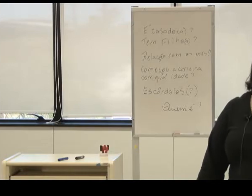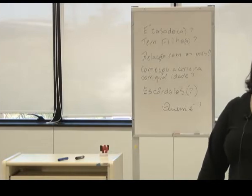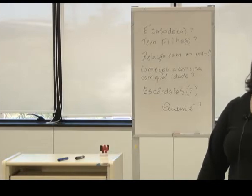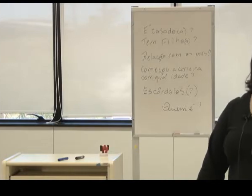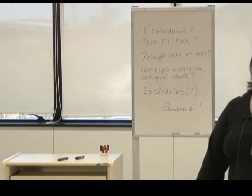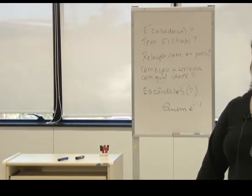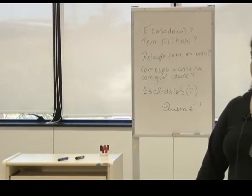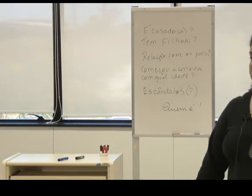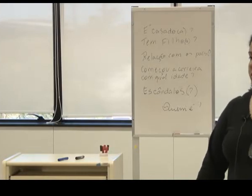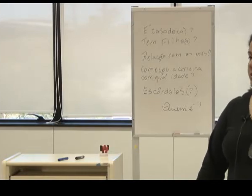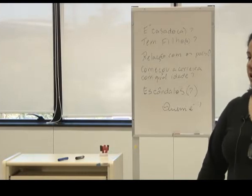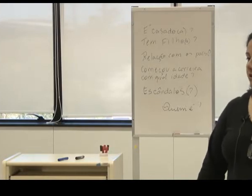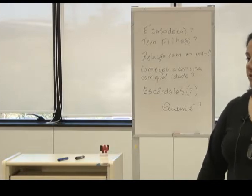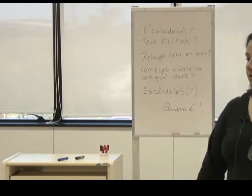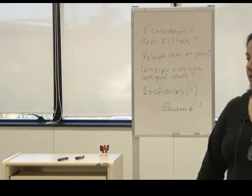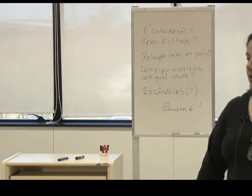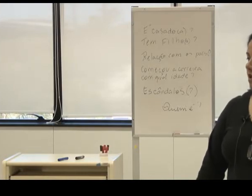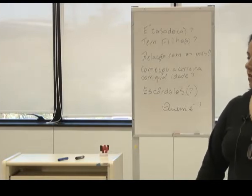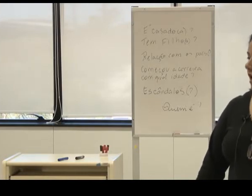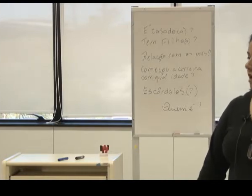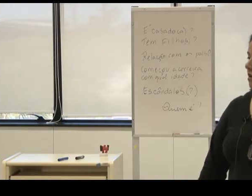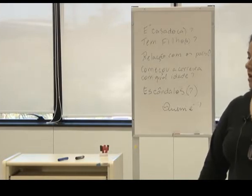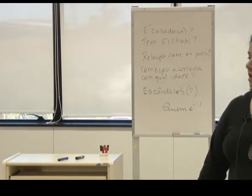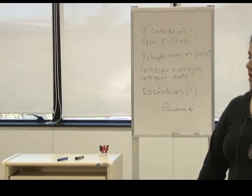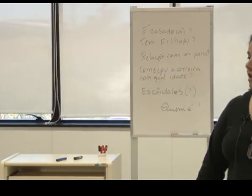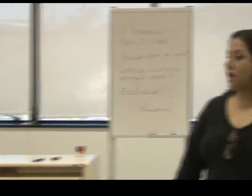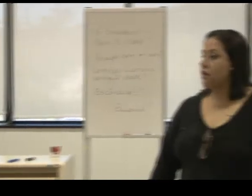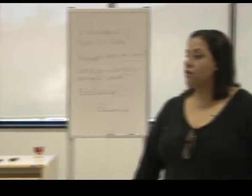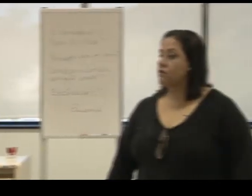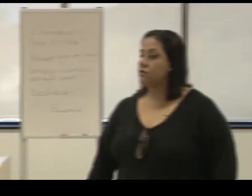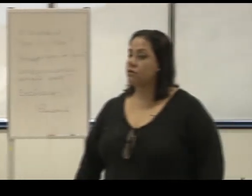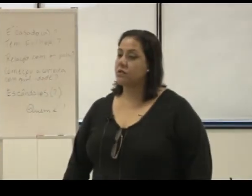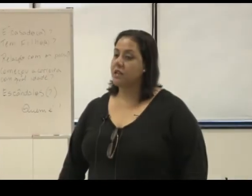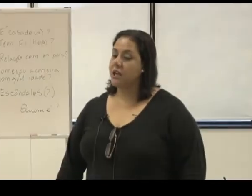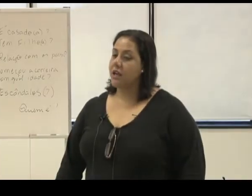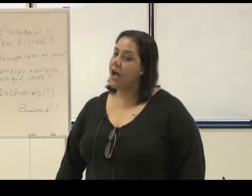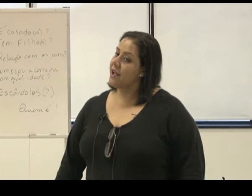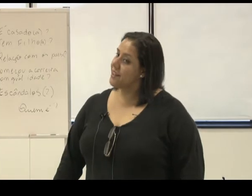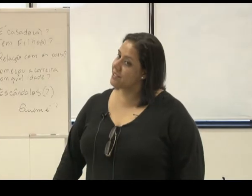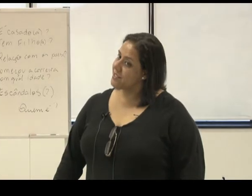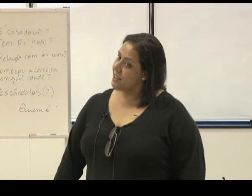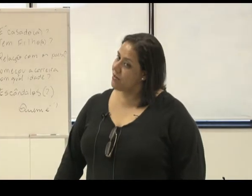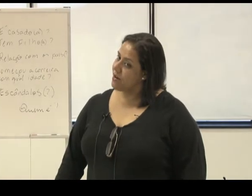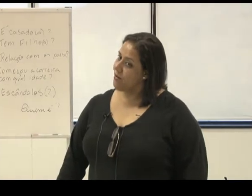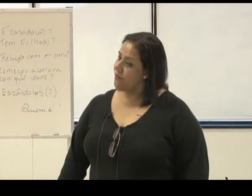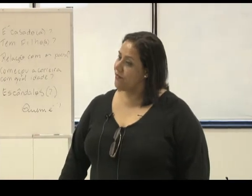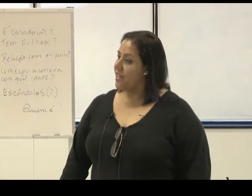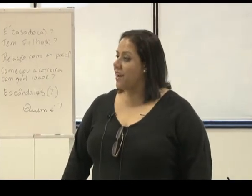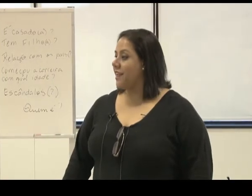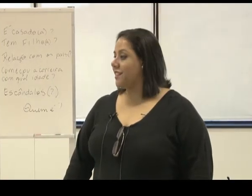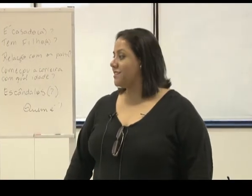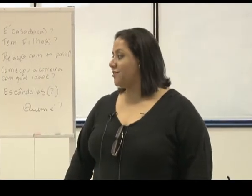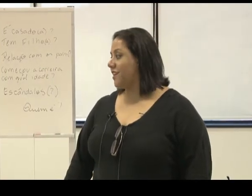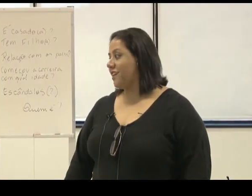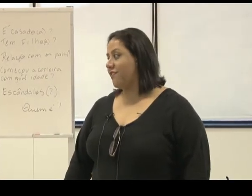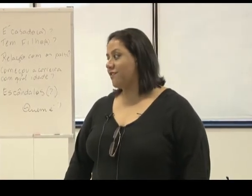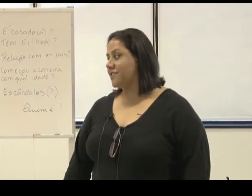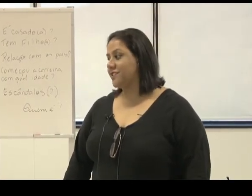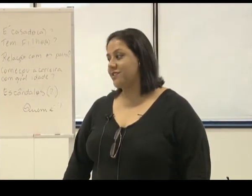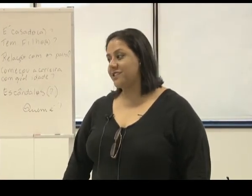para vocês pensarem, tá? E aí nós vamos conseguir, acreditem ou não, na terça-feira que vem vocês já estão sinalizando